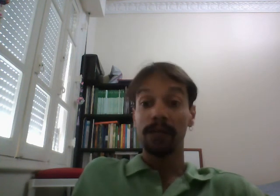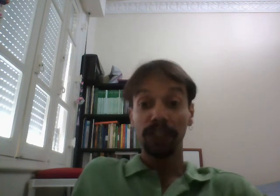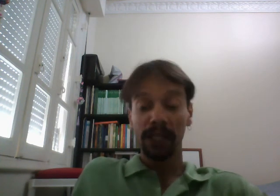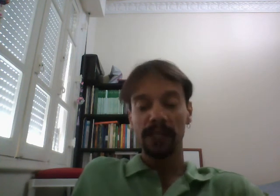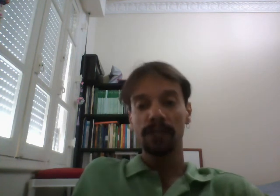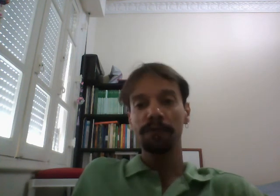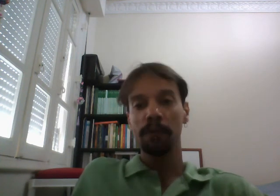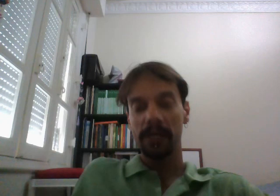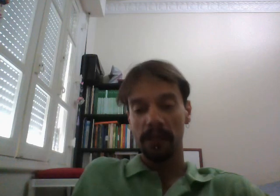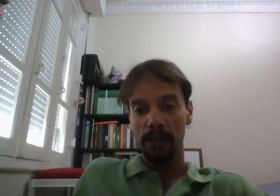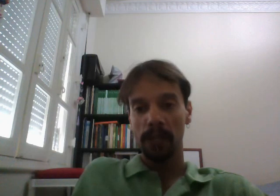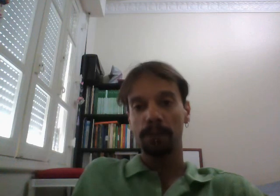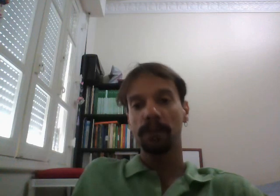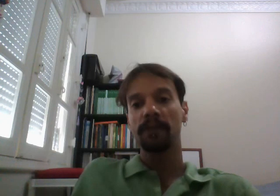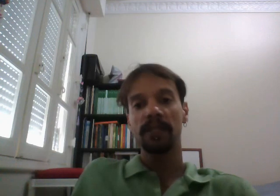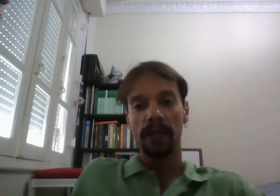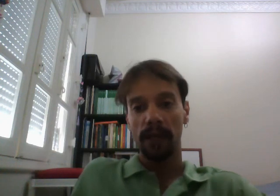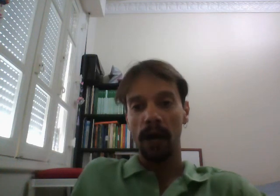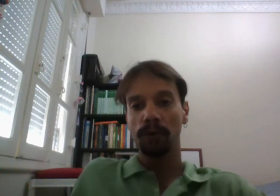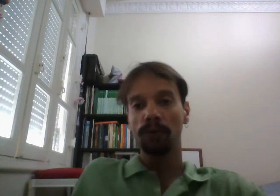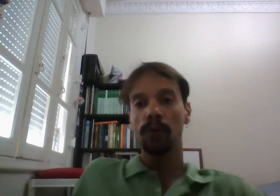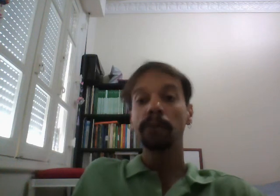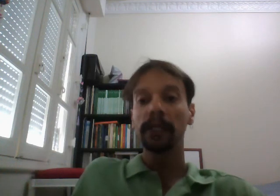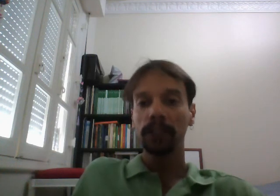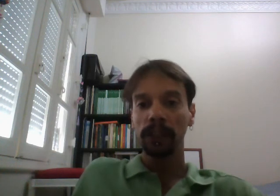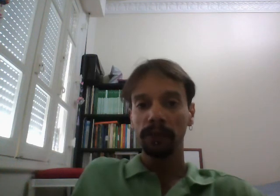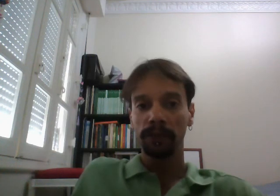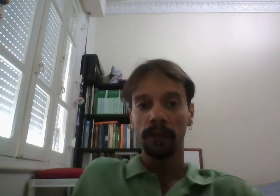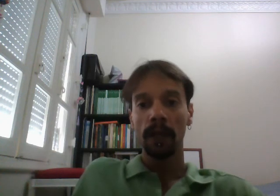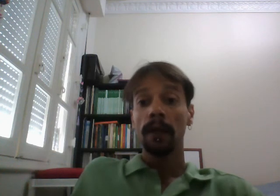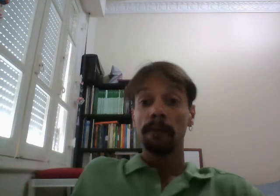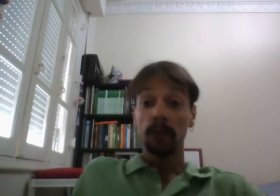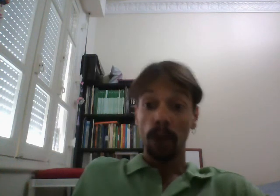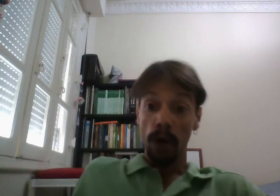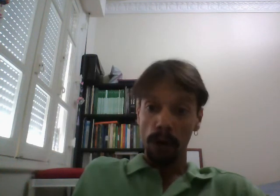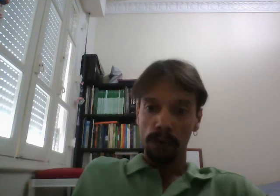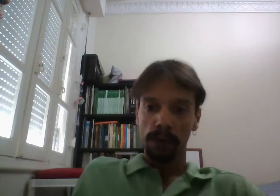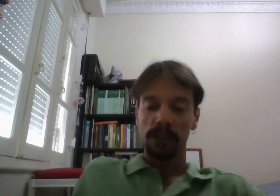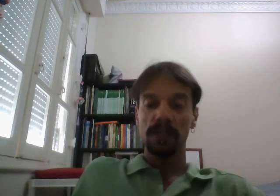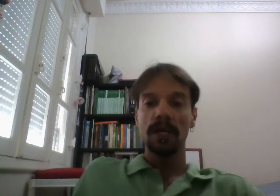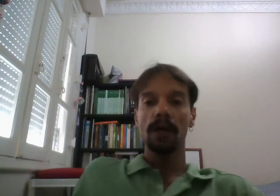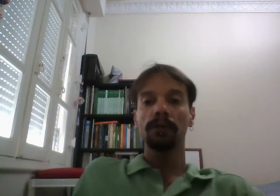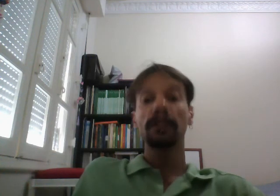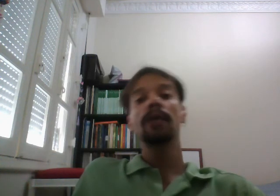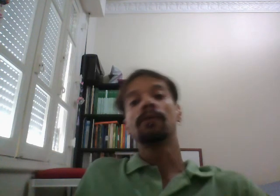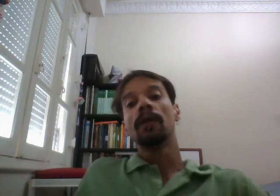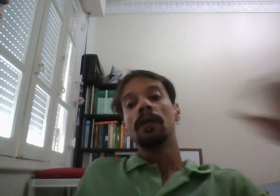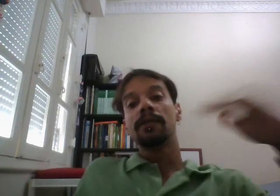terão chances de formar semente, porque vai ser autoincompatível. Logo, se eu tenho